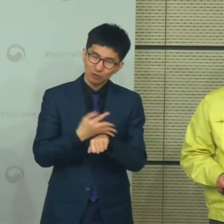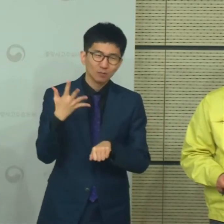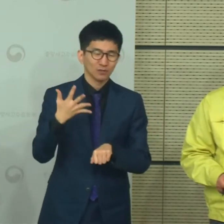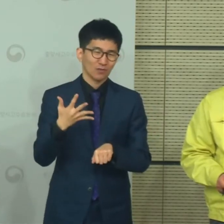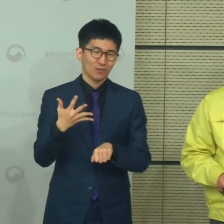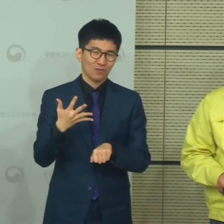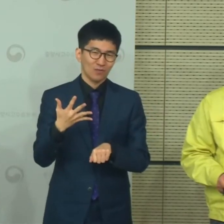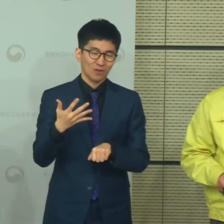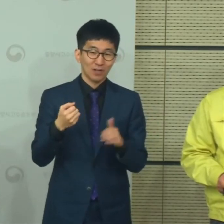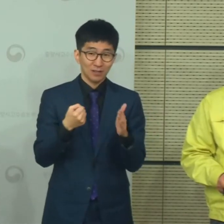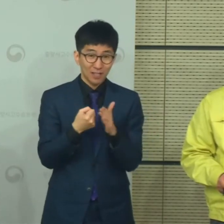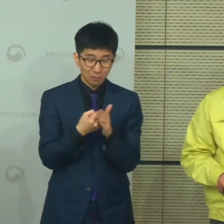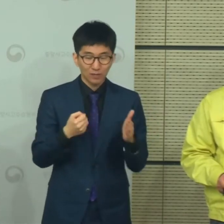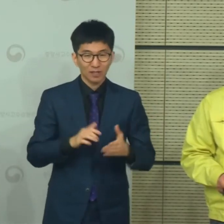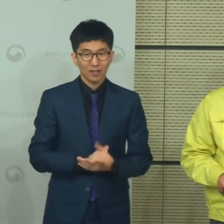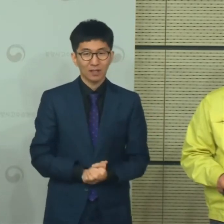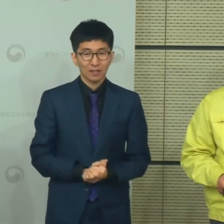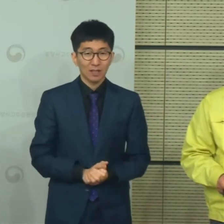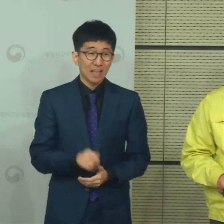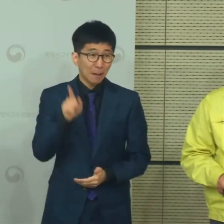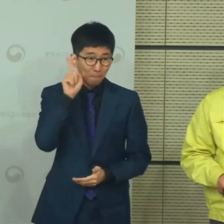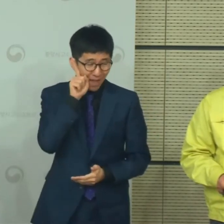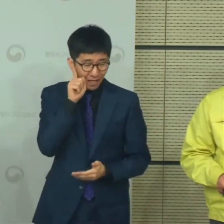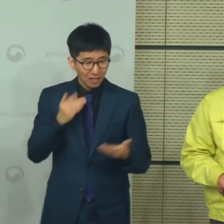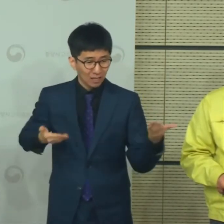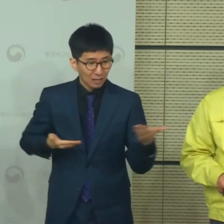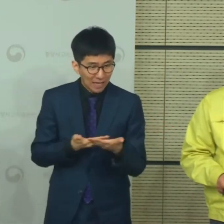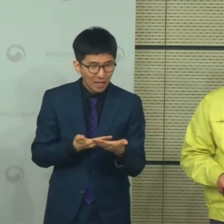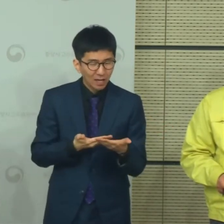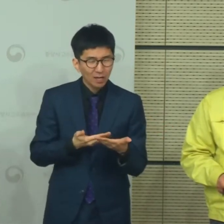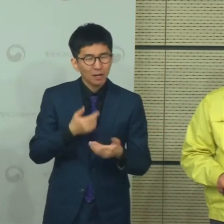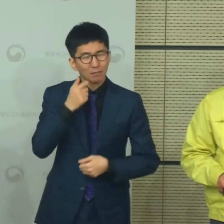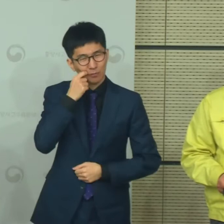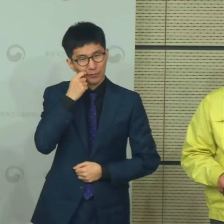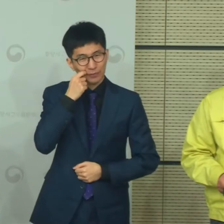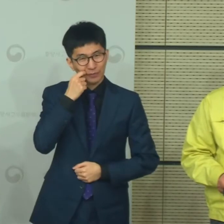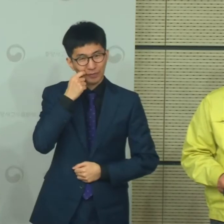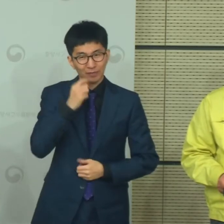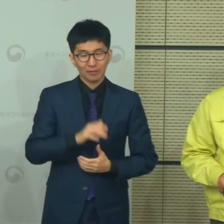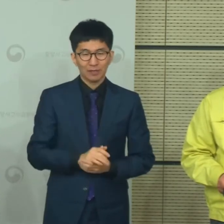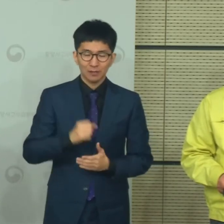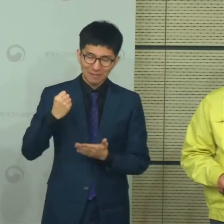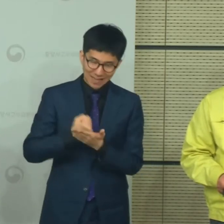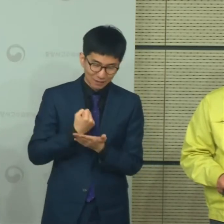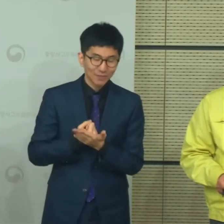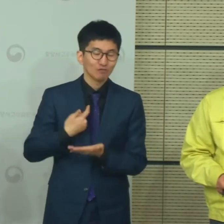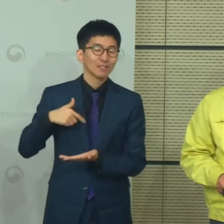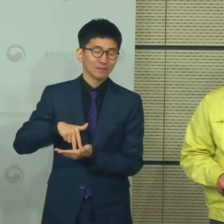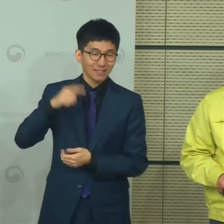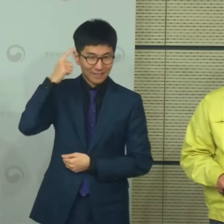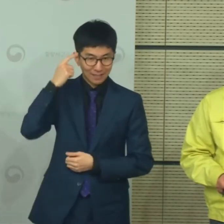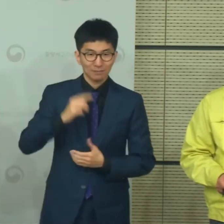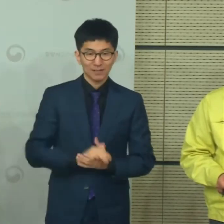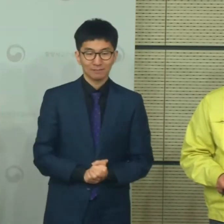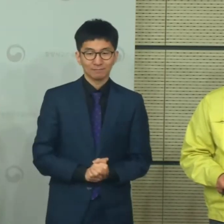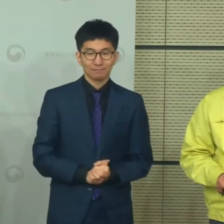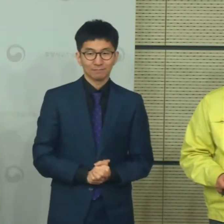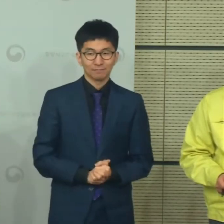부응하는 만큼의 협조가 이루어지지 있지 못한 점에 대해서는 아쉽게 생각을 합니다.